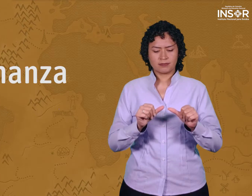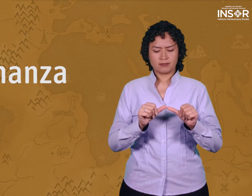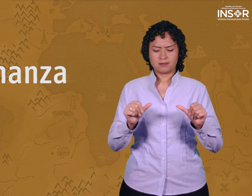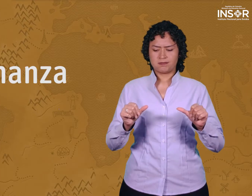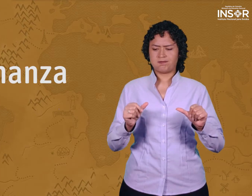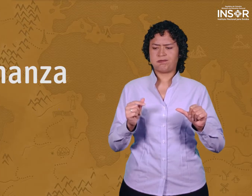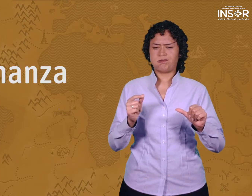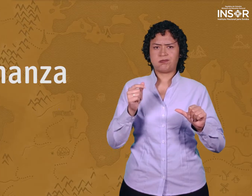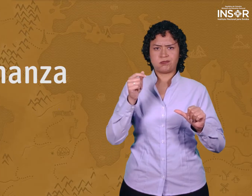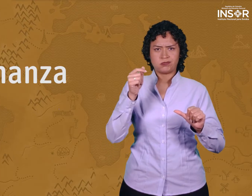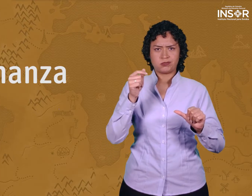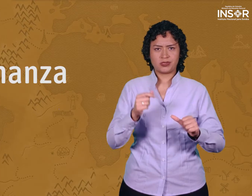bonanza,